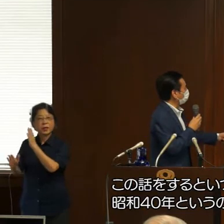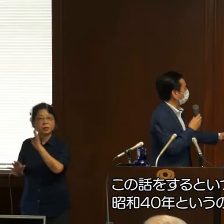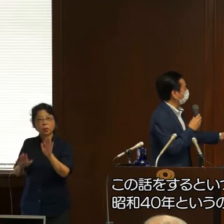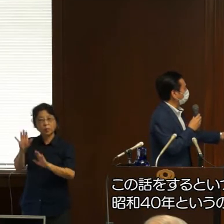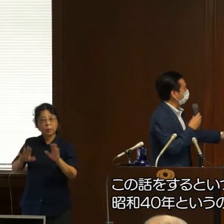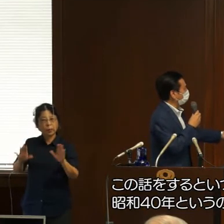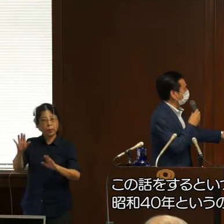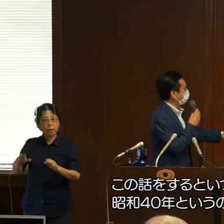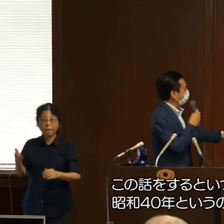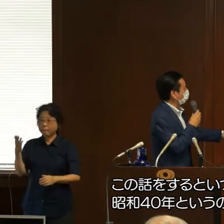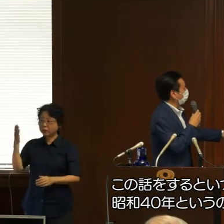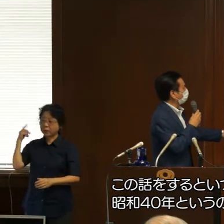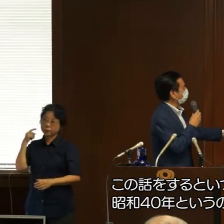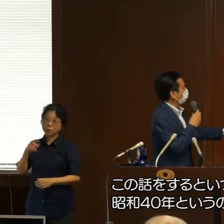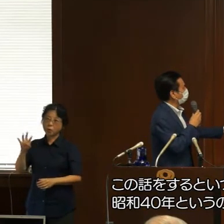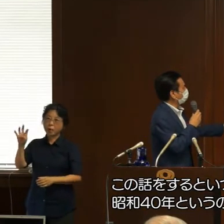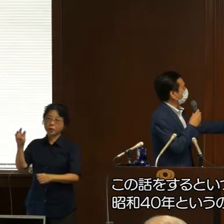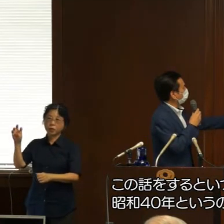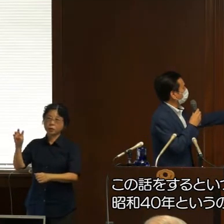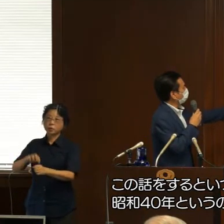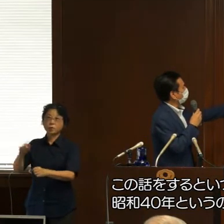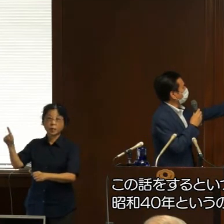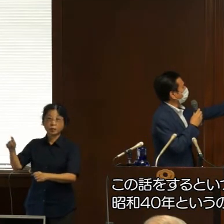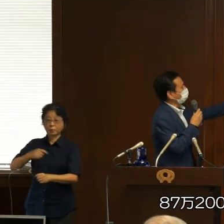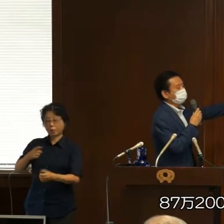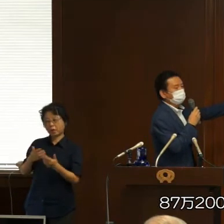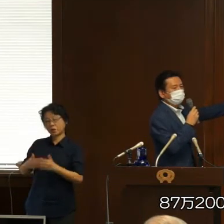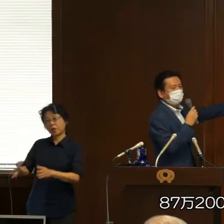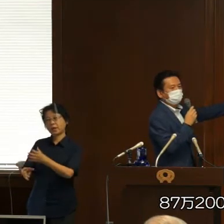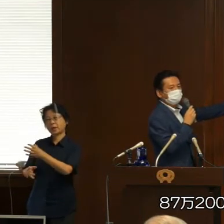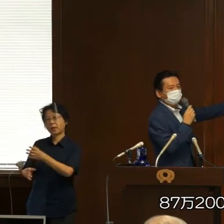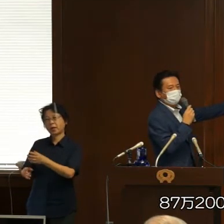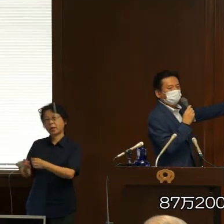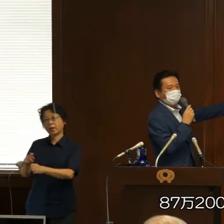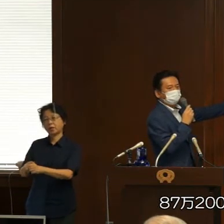この昭和40年というのは私の生まれた年です。